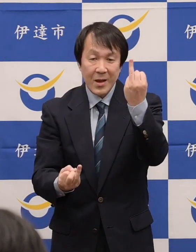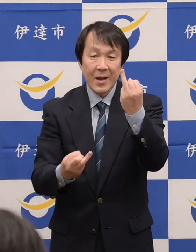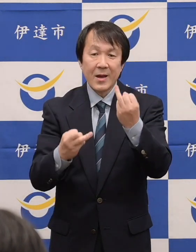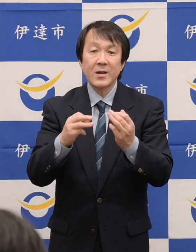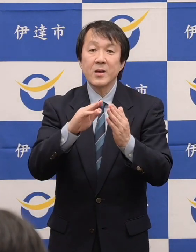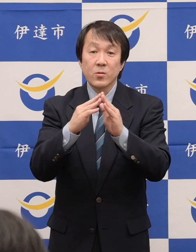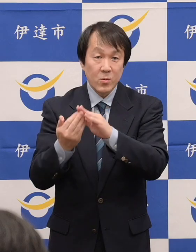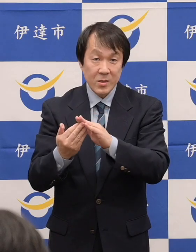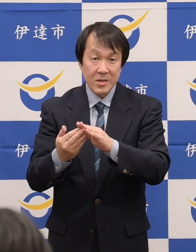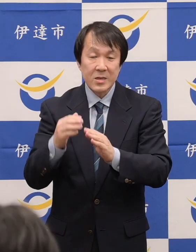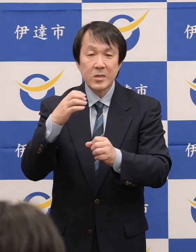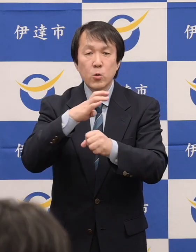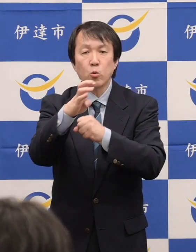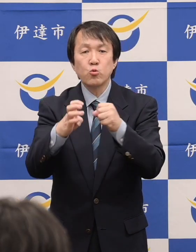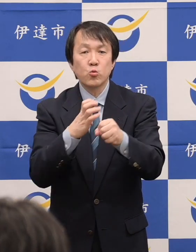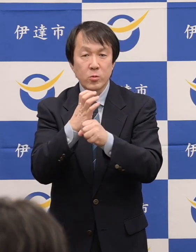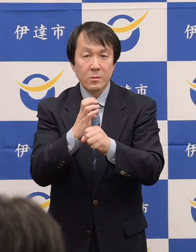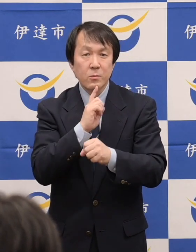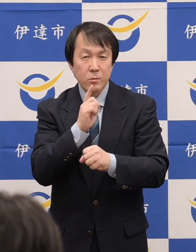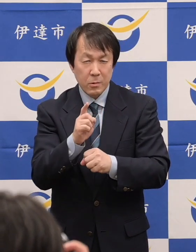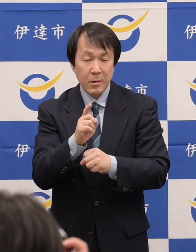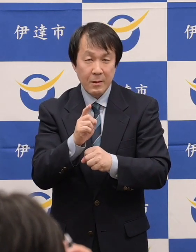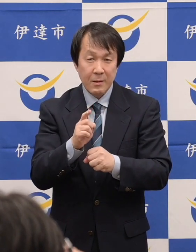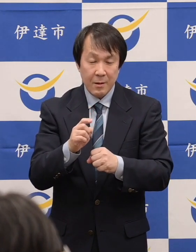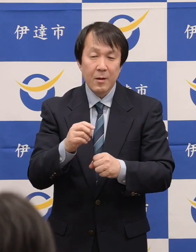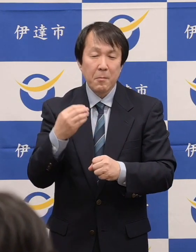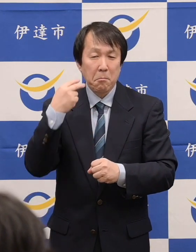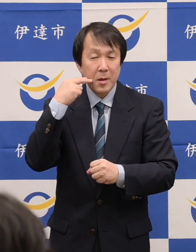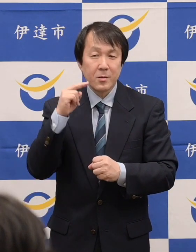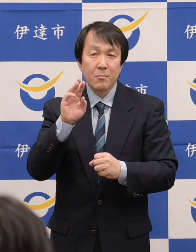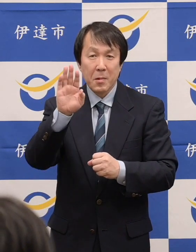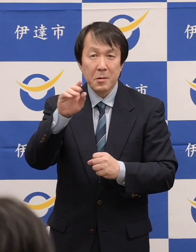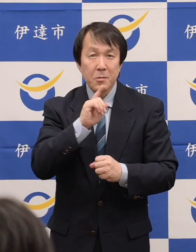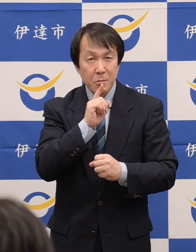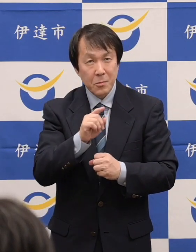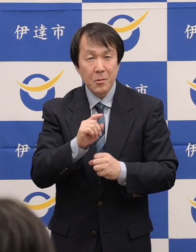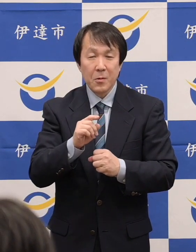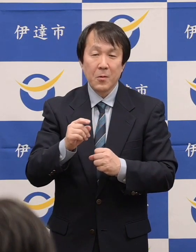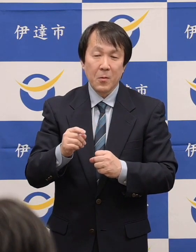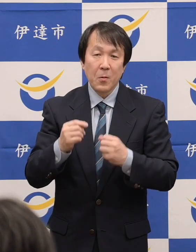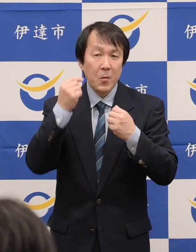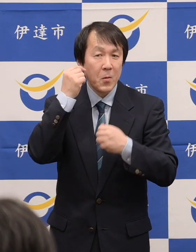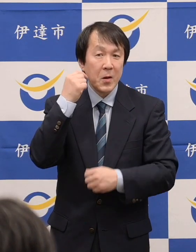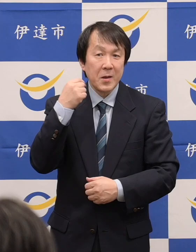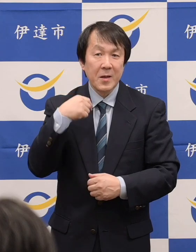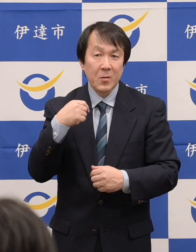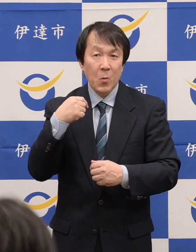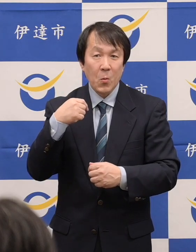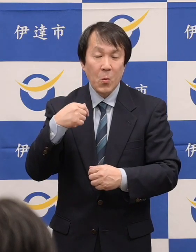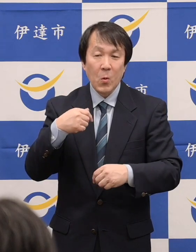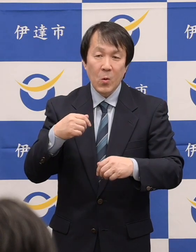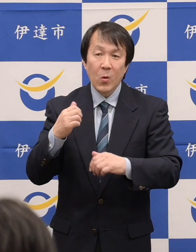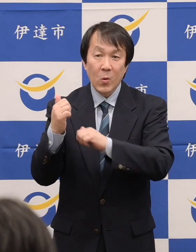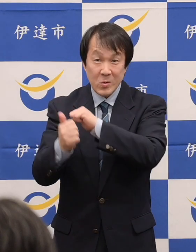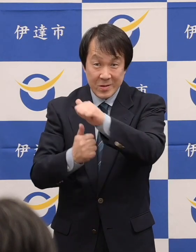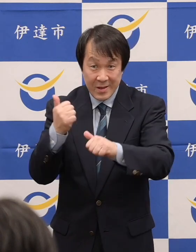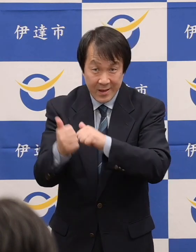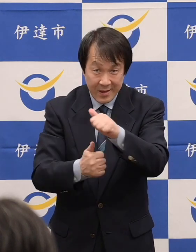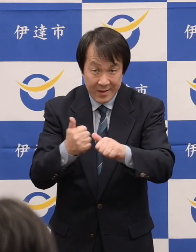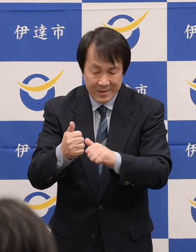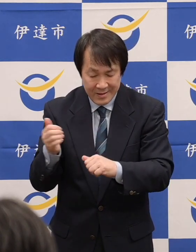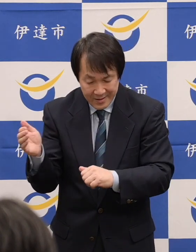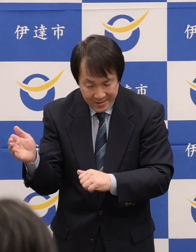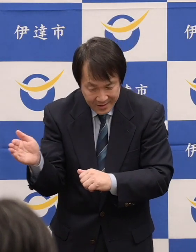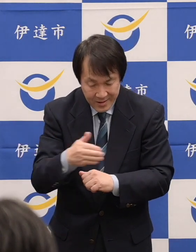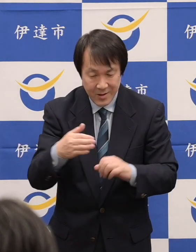前は昔その江戸時代、江戸末期からですね、あの歴史的なつながりがございます